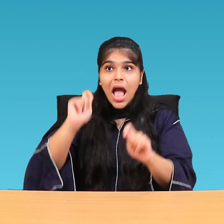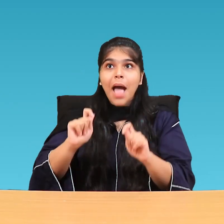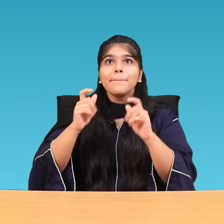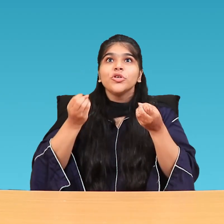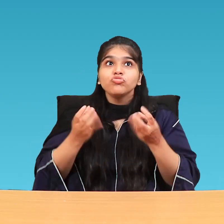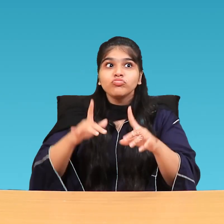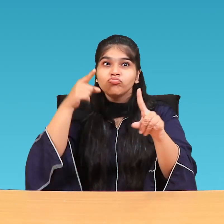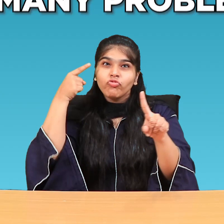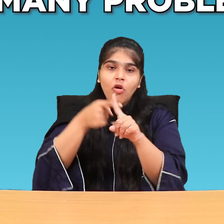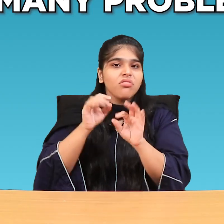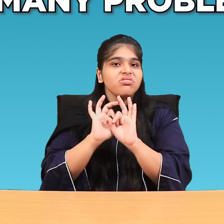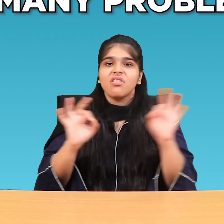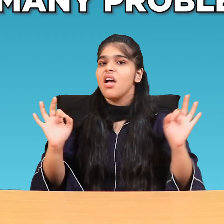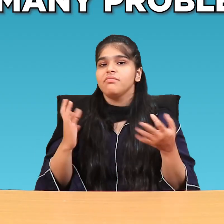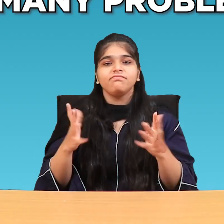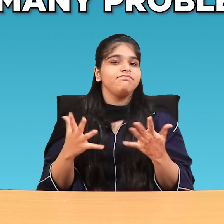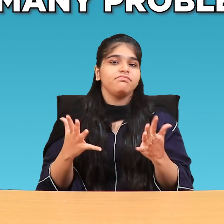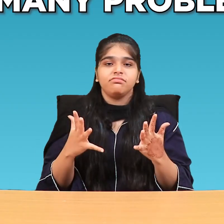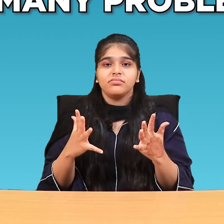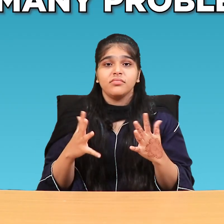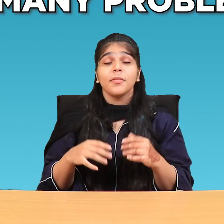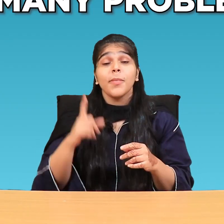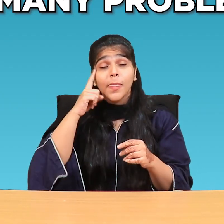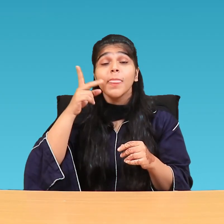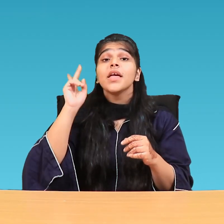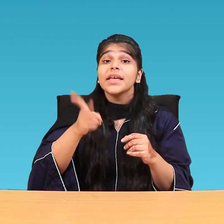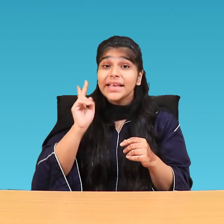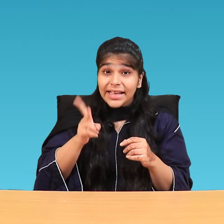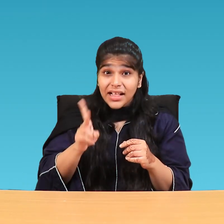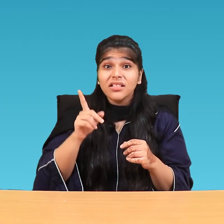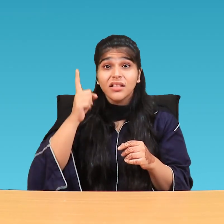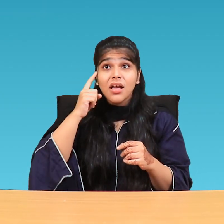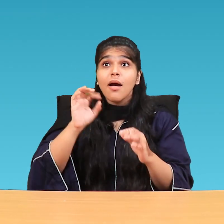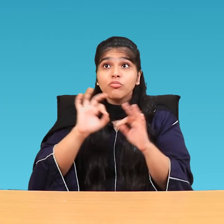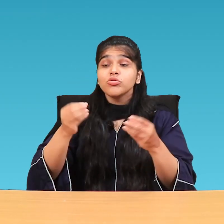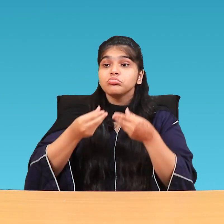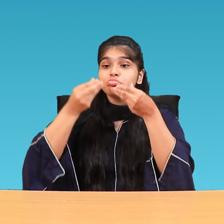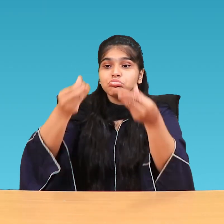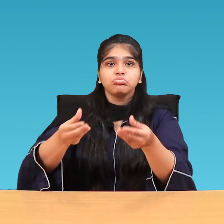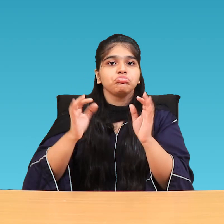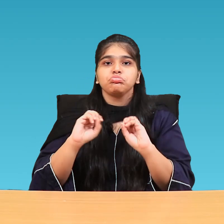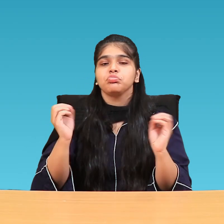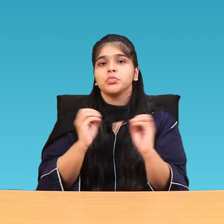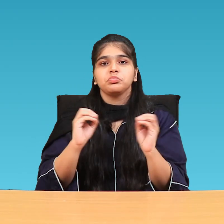हो सका और इसलिए अभी तक जो है हमें कोई रिजल्ट देखने में नहीं आया।